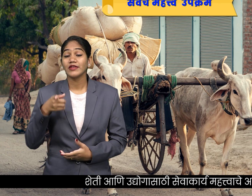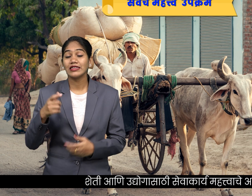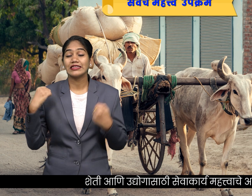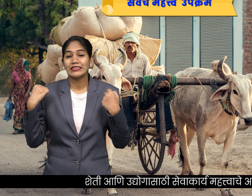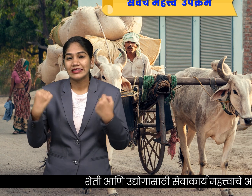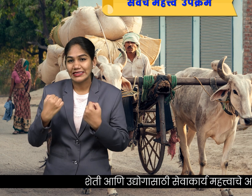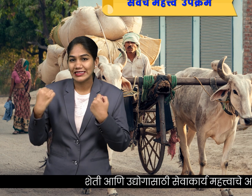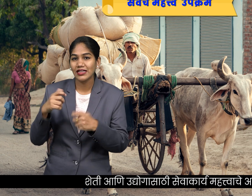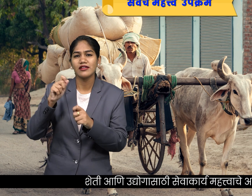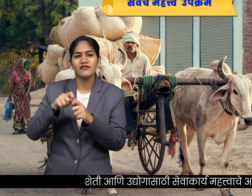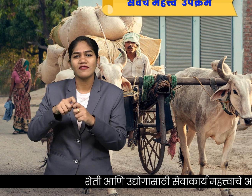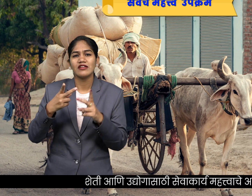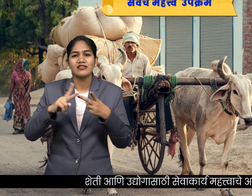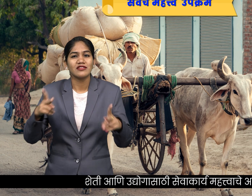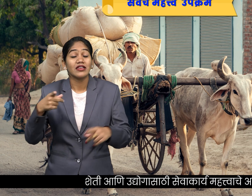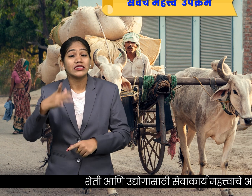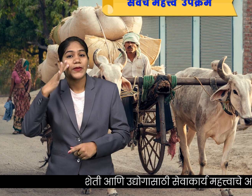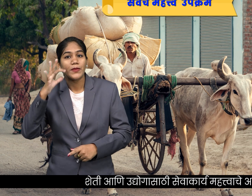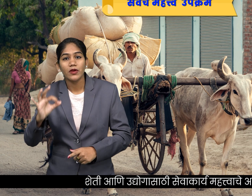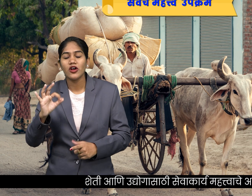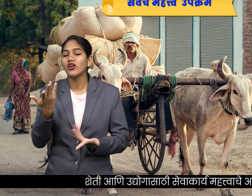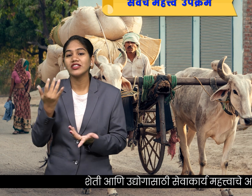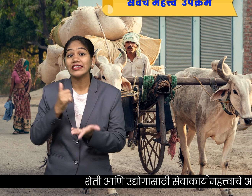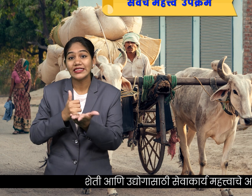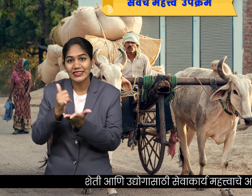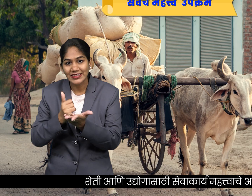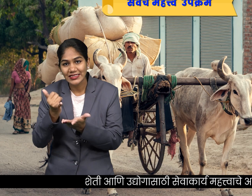शेती आणि उद्योगासाठी सेवा कार्य महत्त्वाचे आहे.